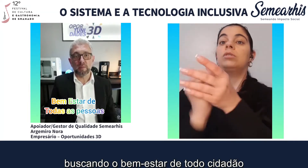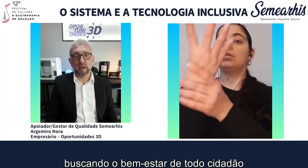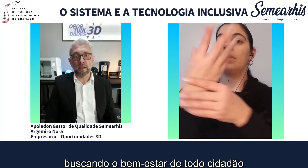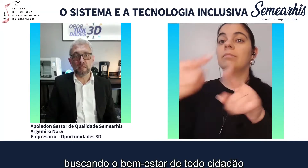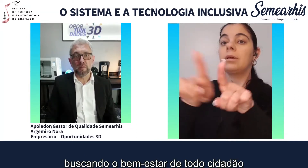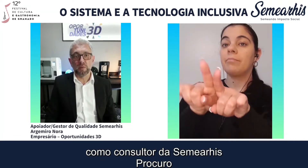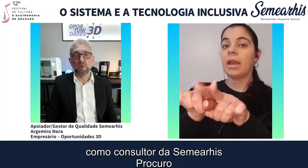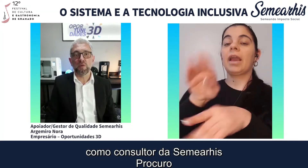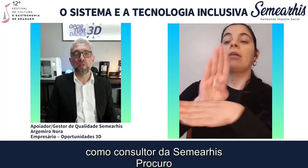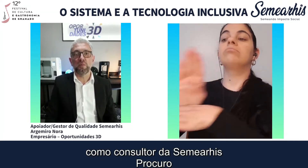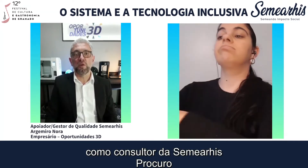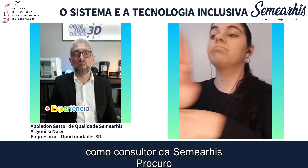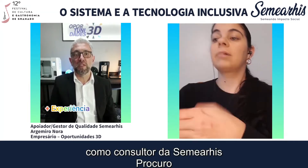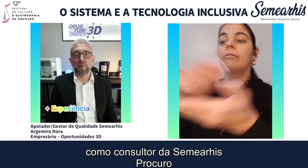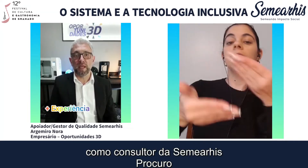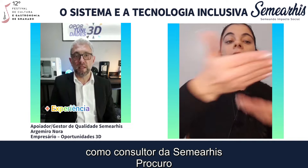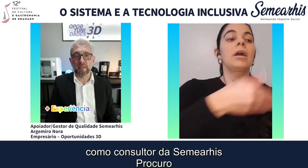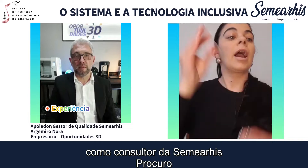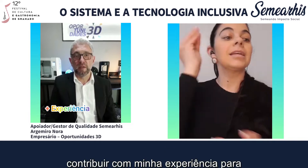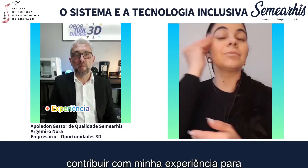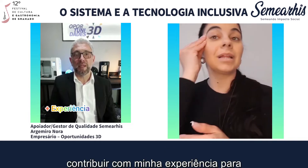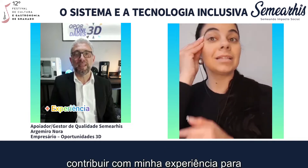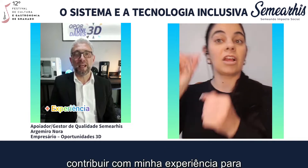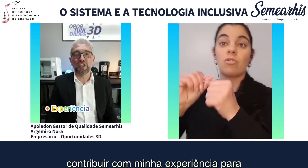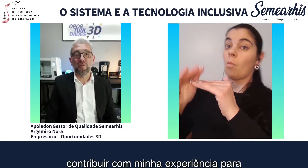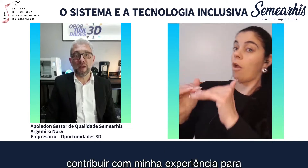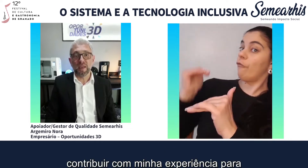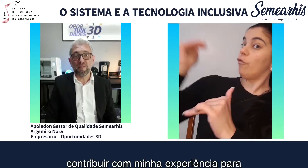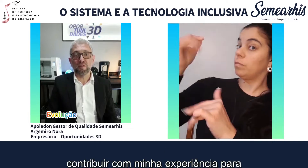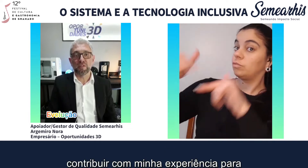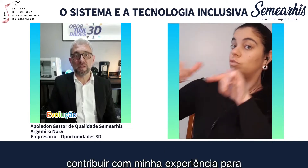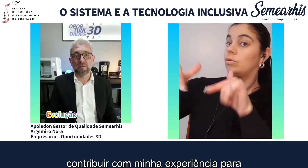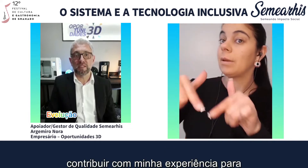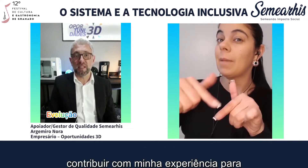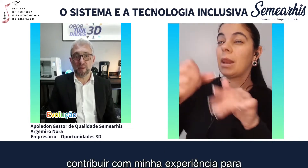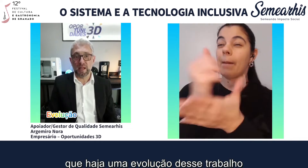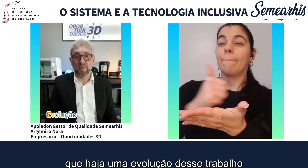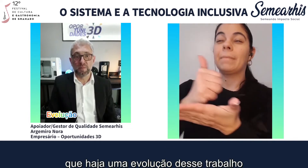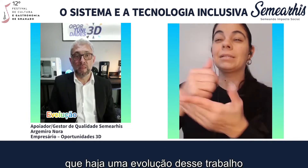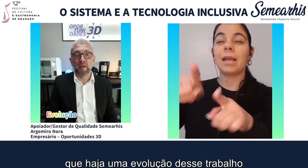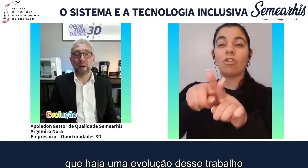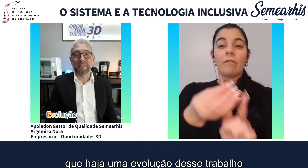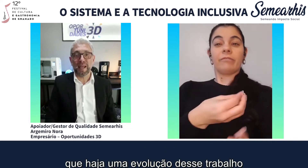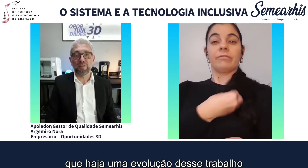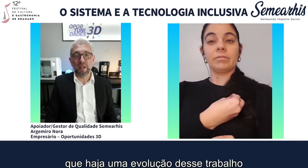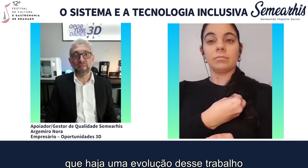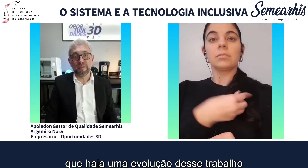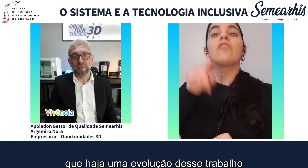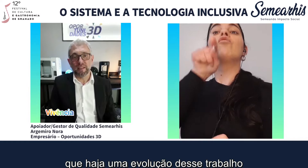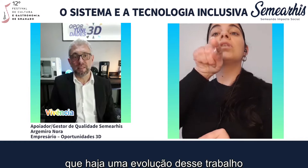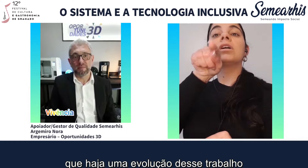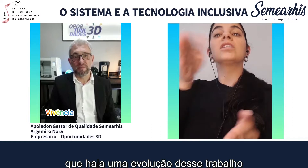da Semeares, procuro contribuir com minha experiência para que haja uma evolução desse trabalho baseado